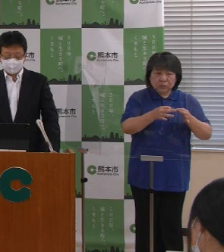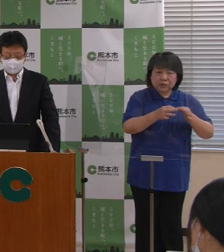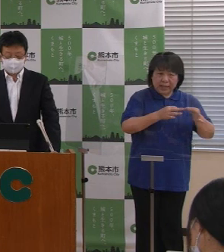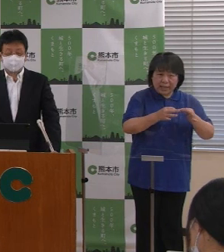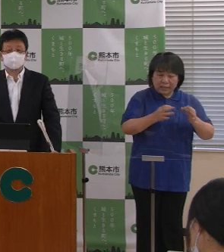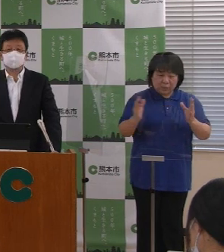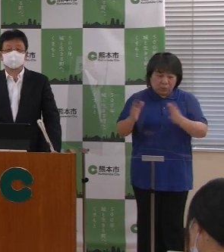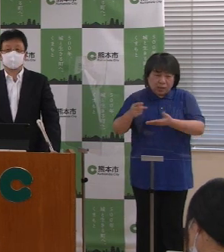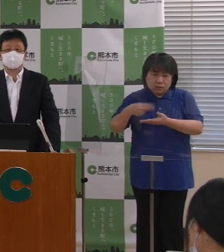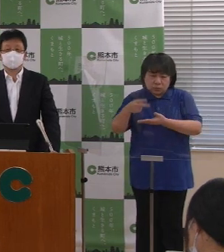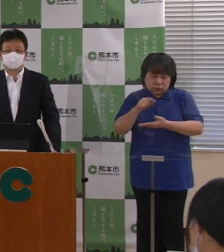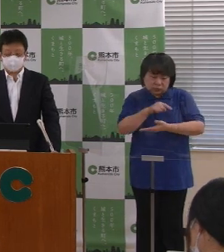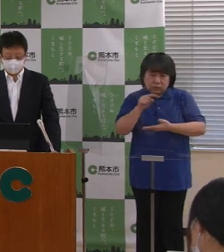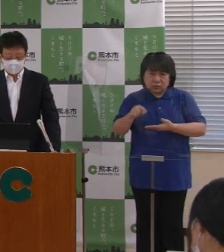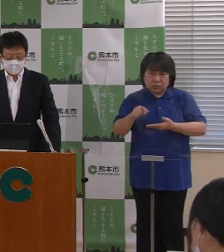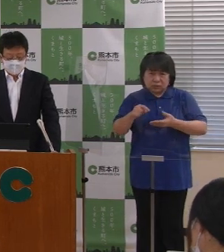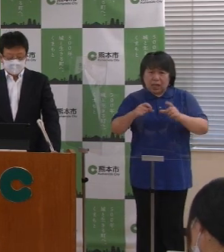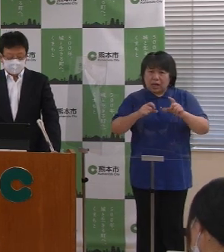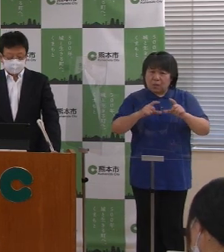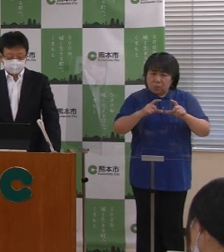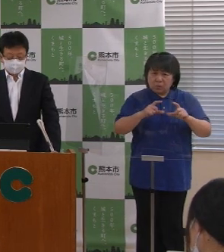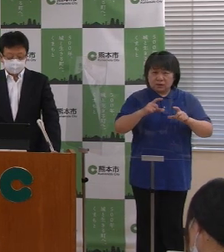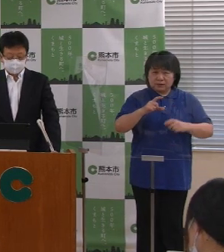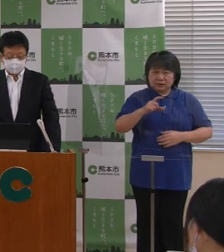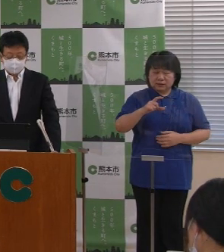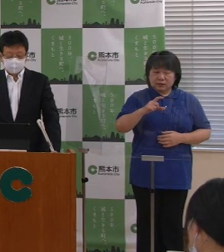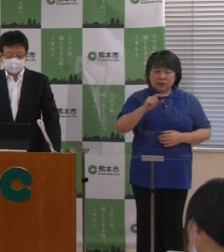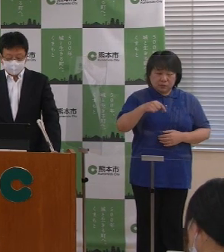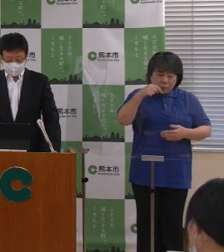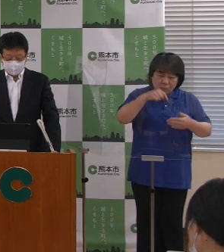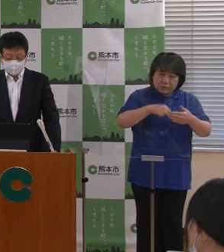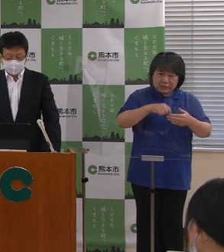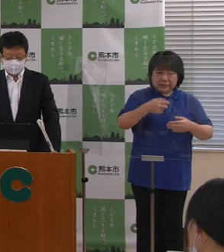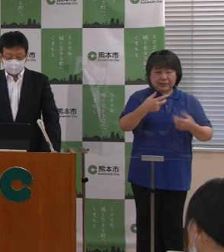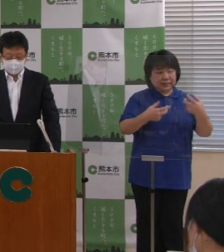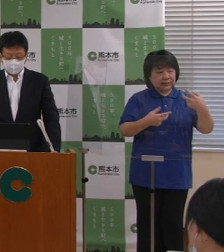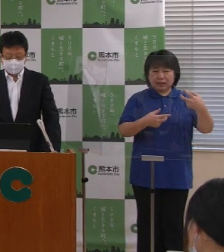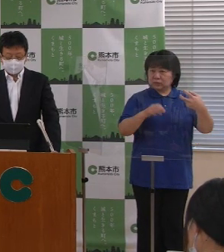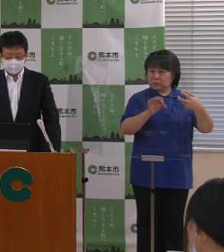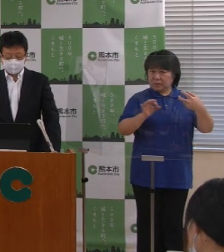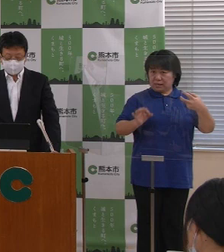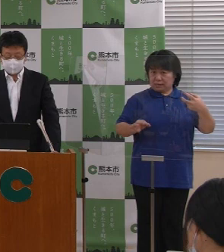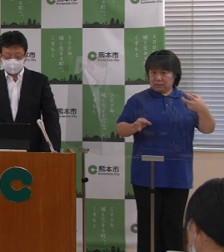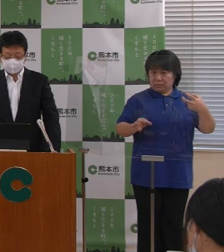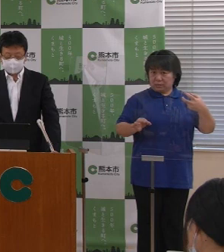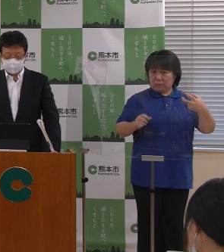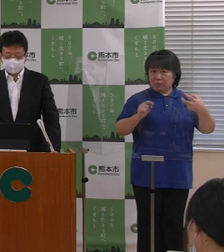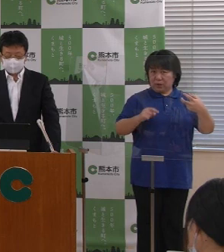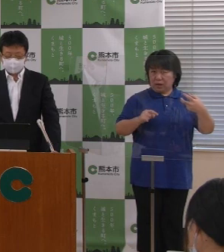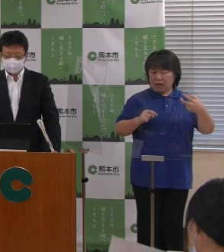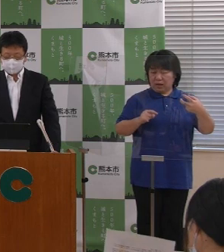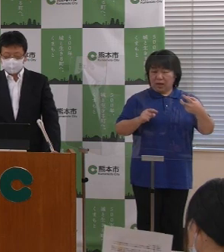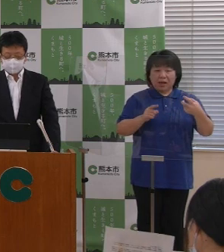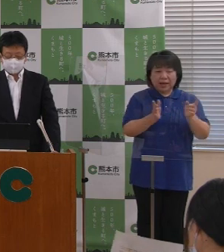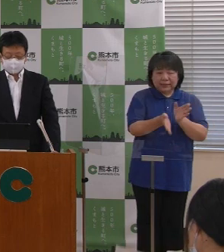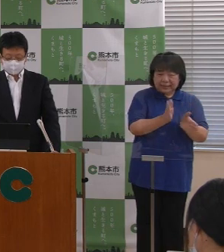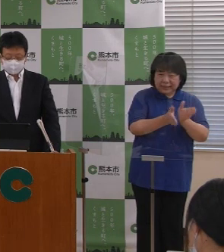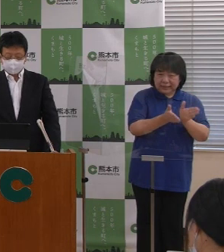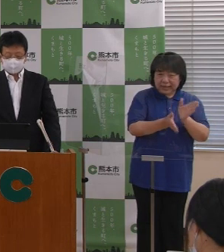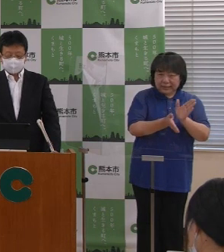合が依然として最も多く、そのうち7割が